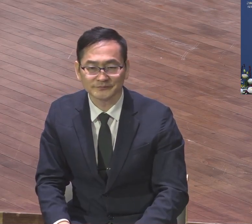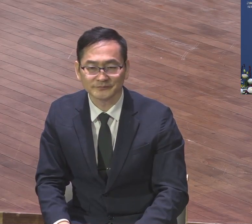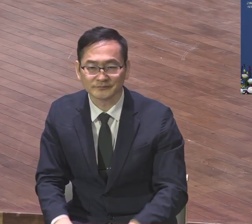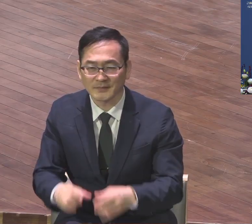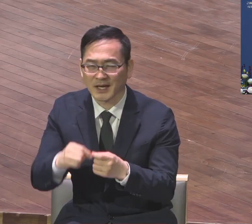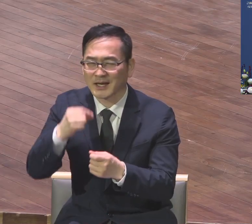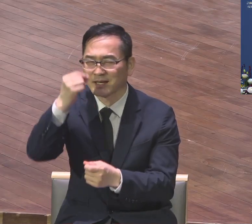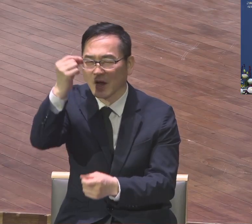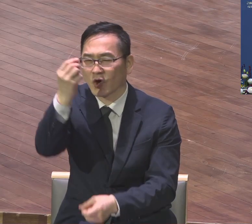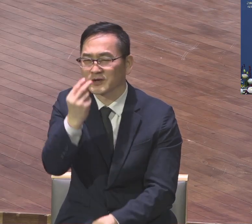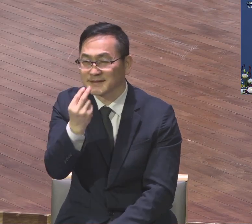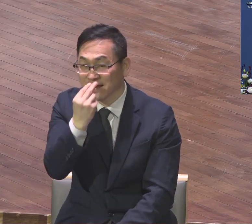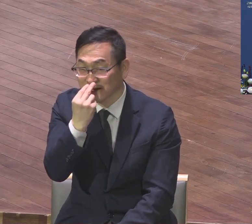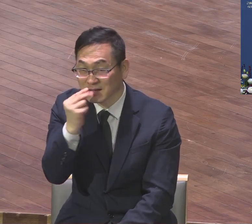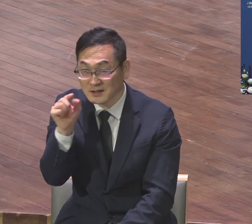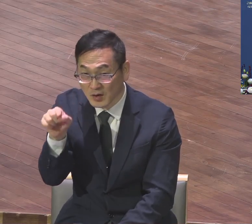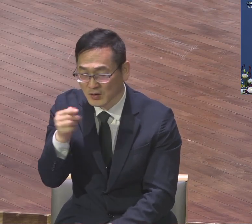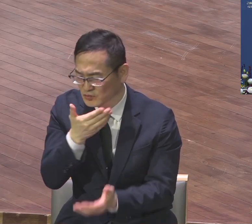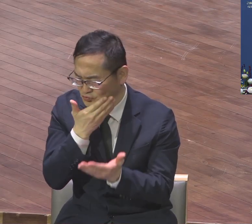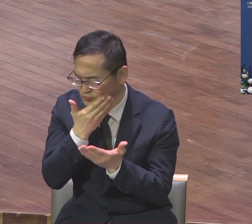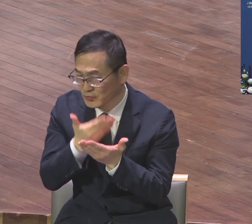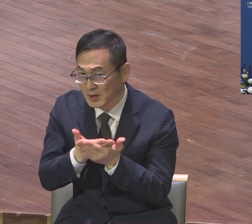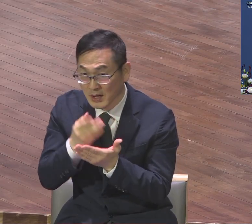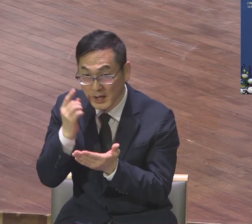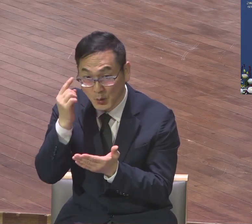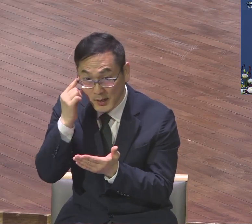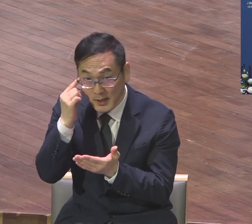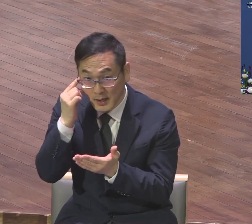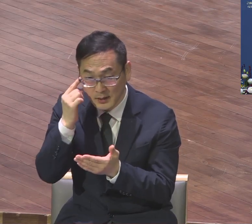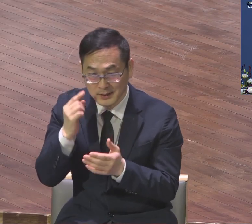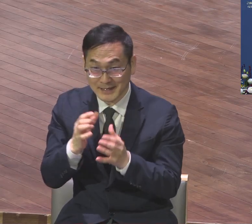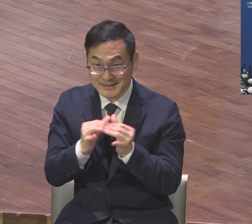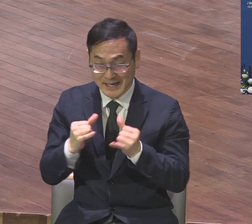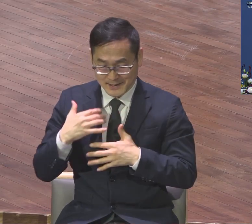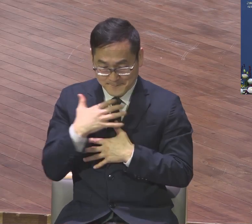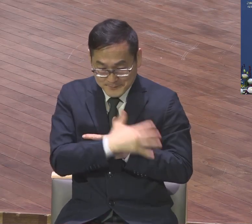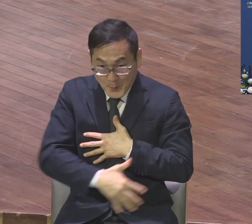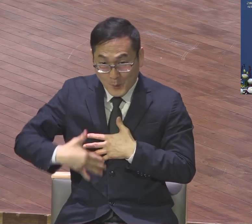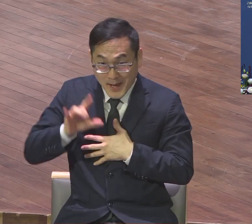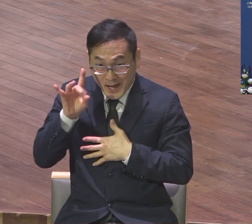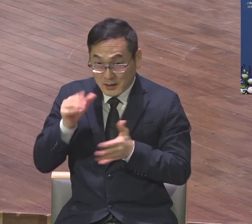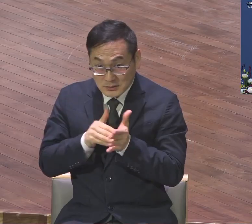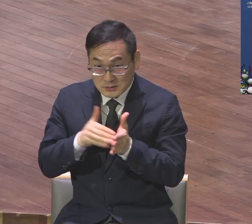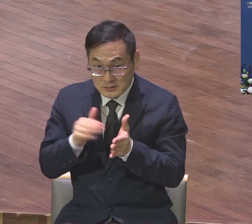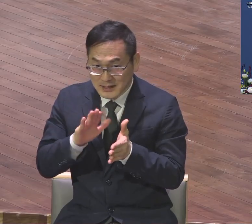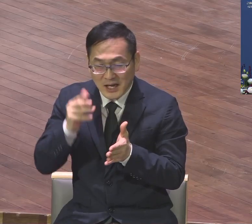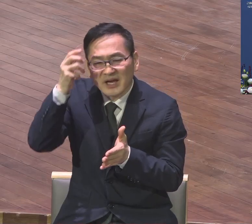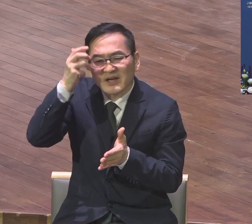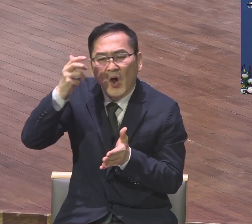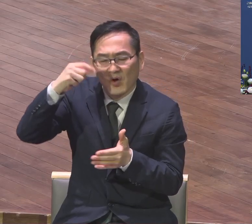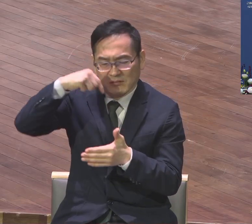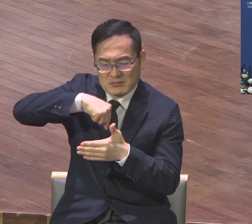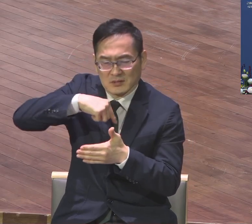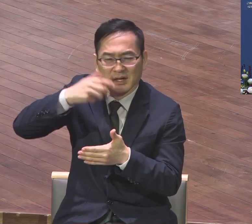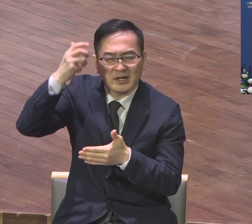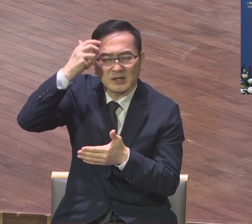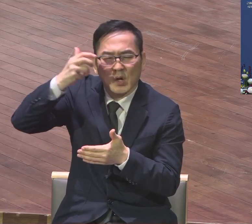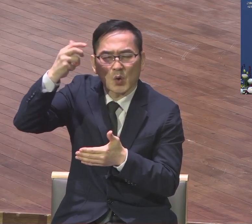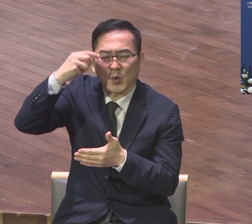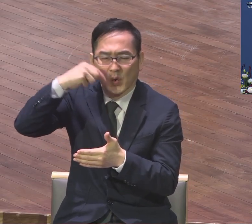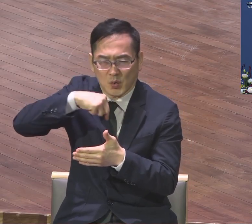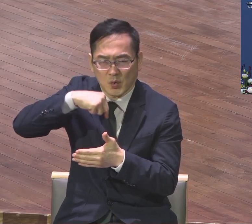영생이 중요한 이유는요, 인간은 단순히 육신만 있고 사는 존재가 아니에요. 육신만 있는 게 아니에요.